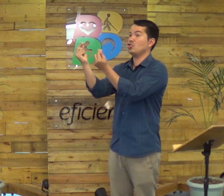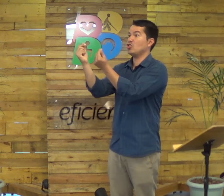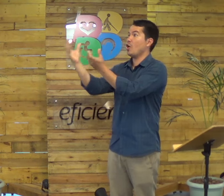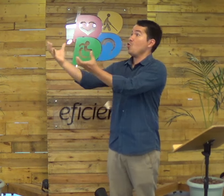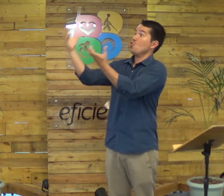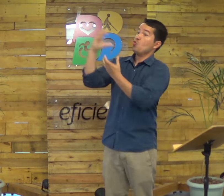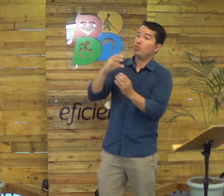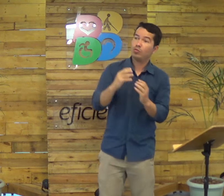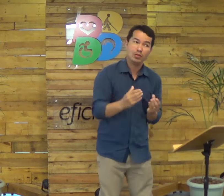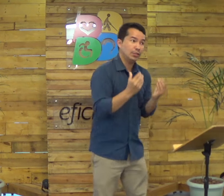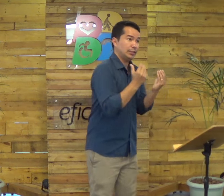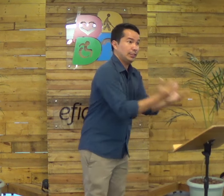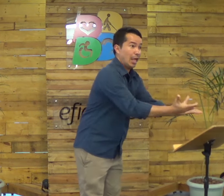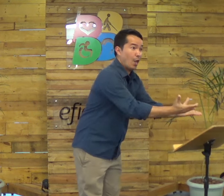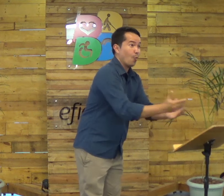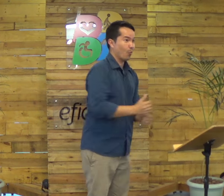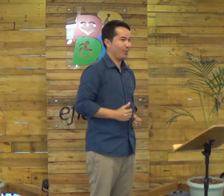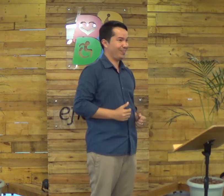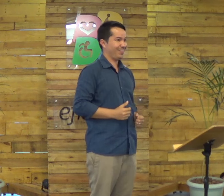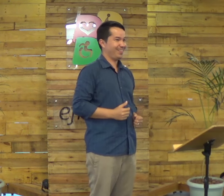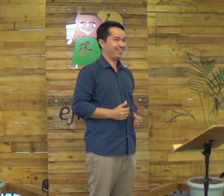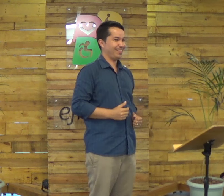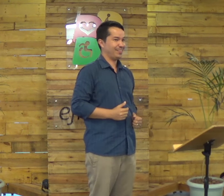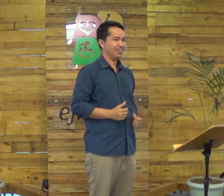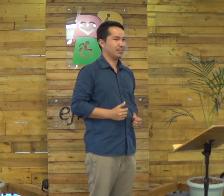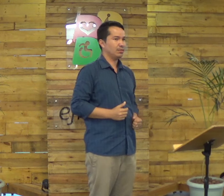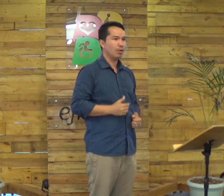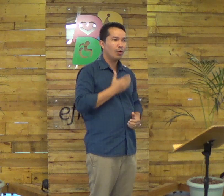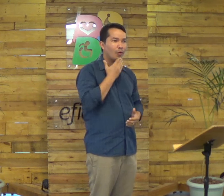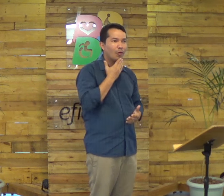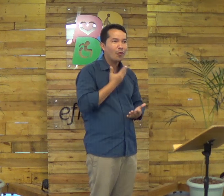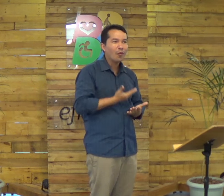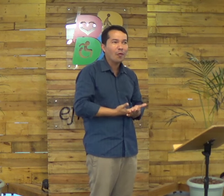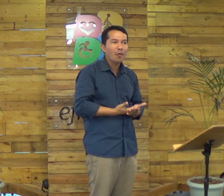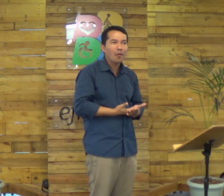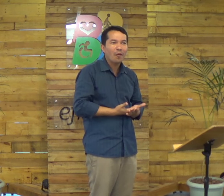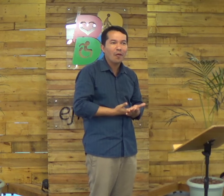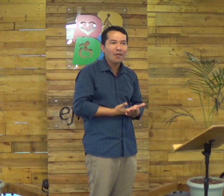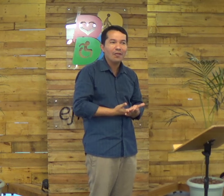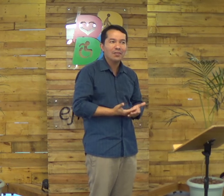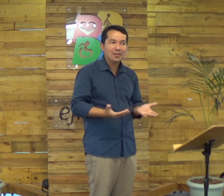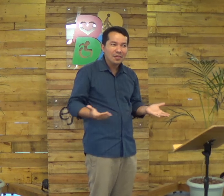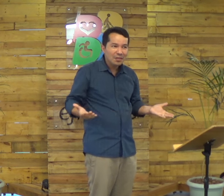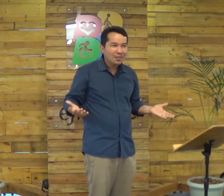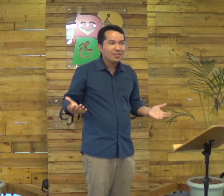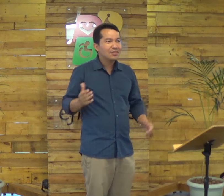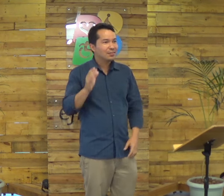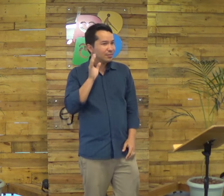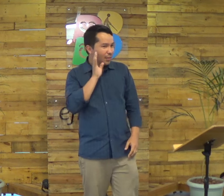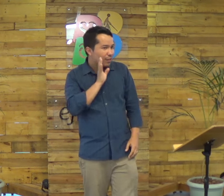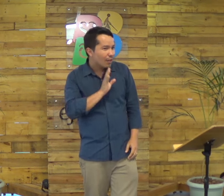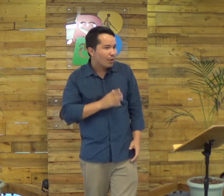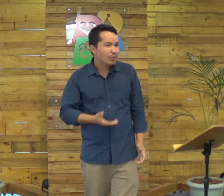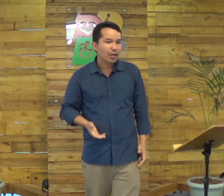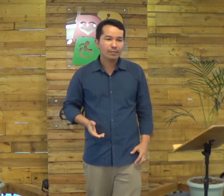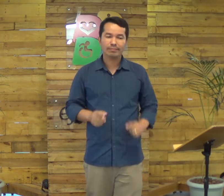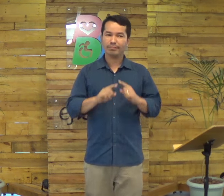coragem, porque ele vendeu as suas terras e deu tudo o que ele tinha para as pessoas. Caramba, né? Que legal.